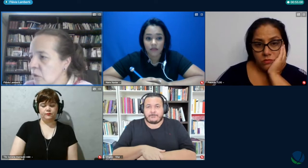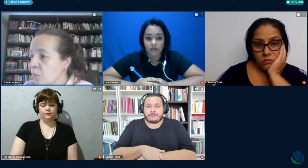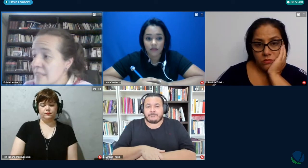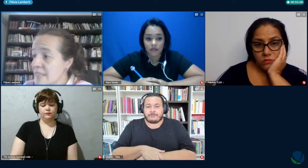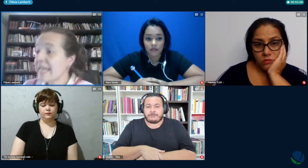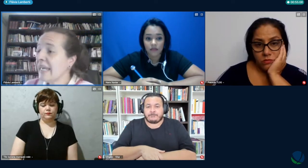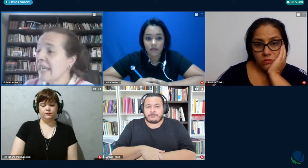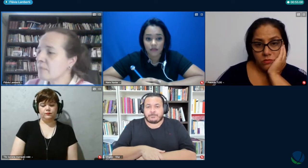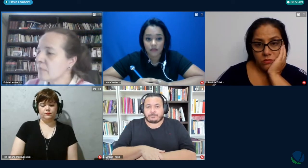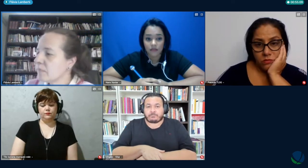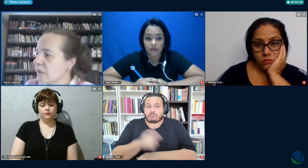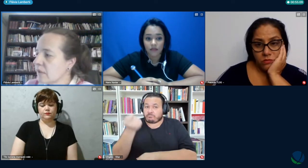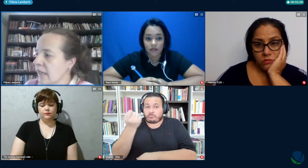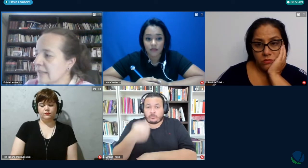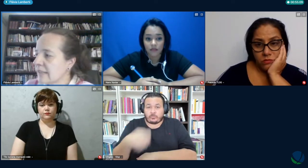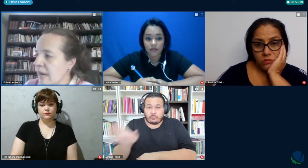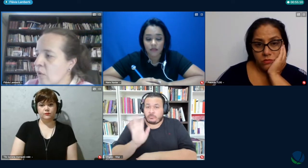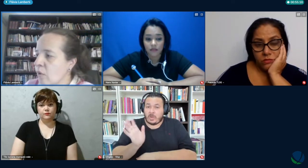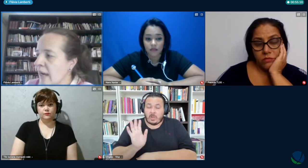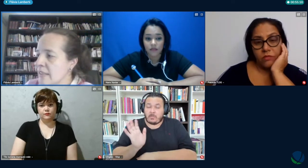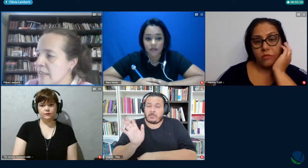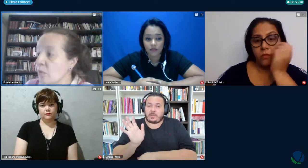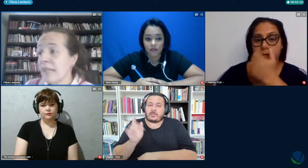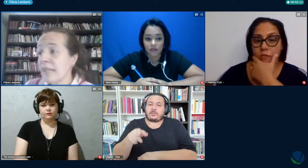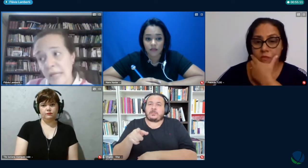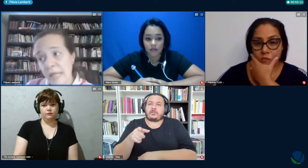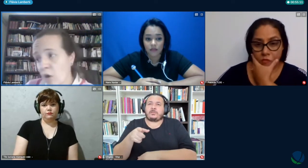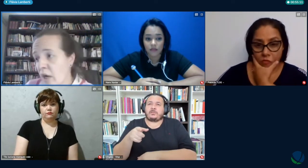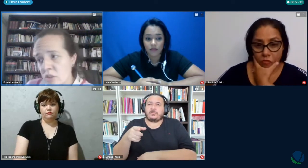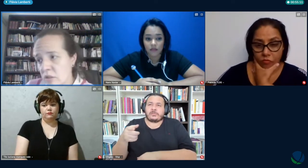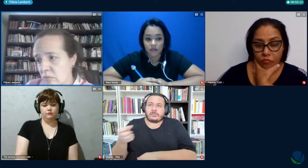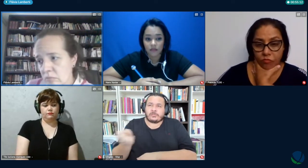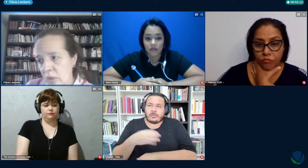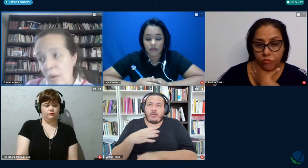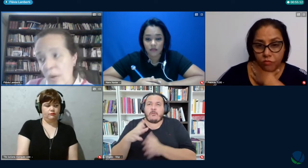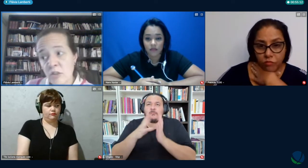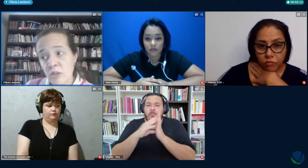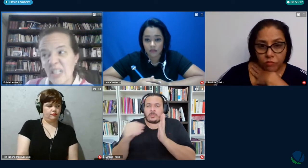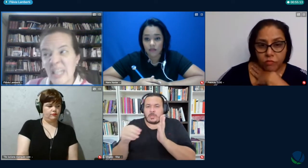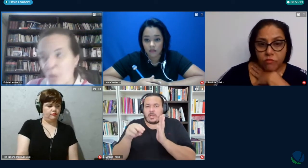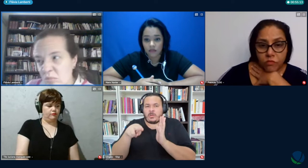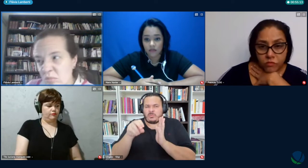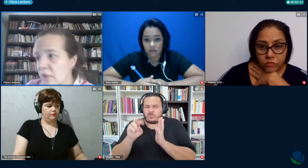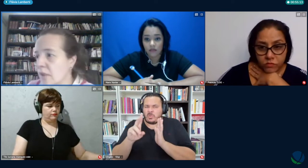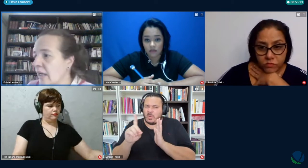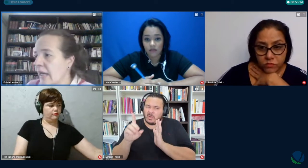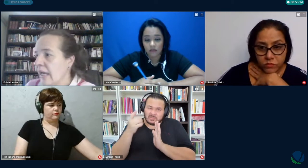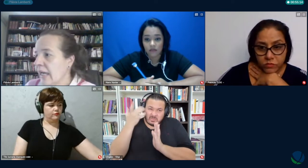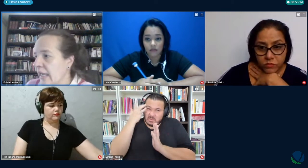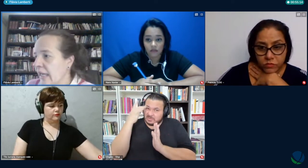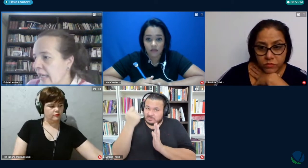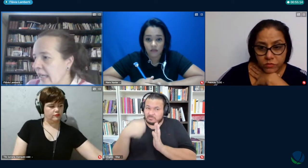Resolveria, não precisaria entrar com esse modelo da Nord, eu acho que não.